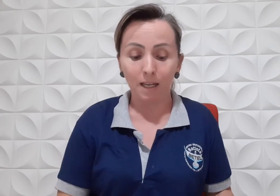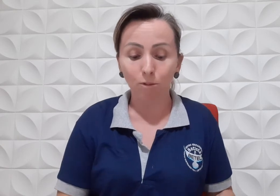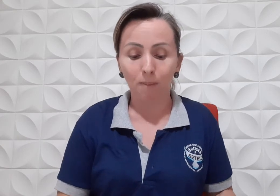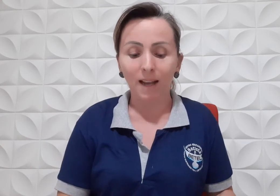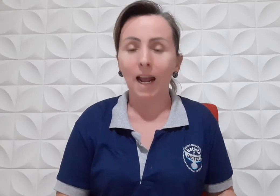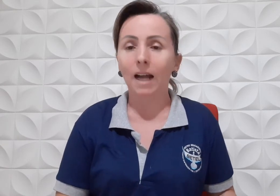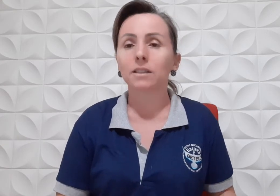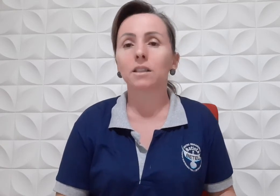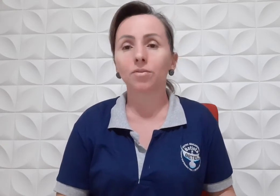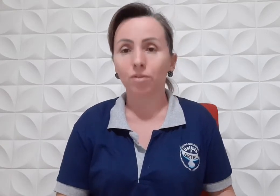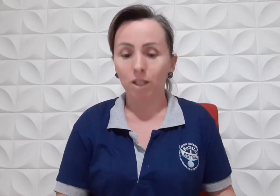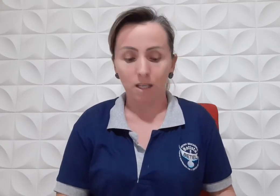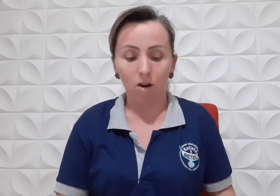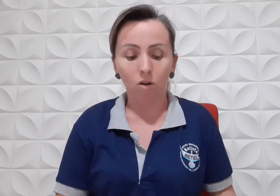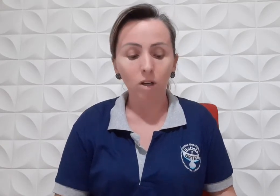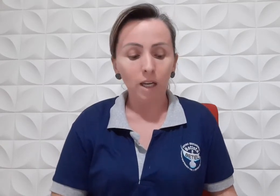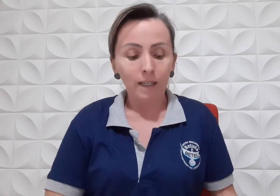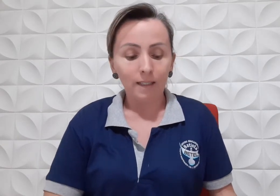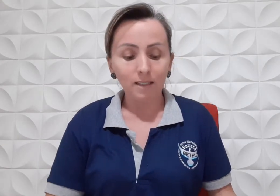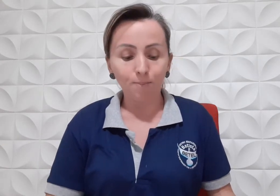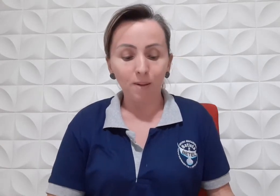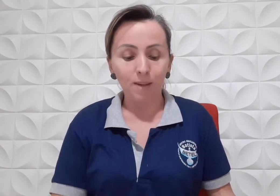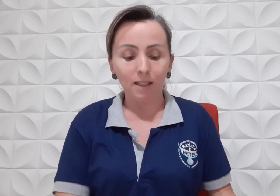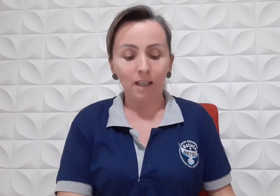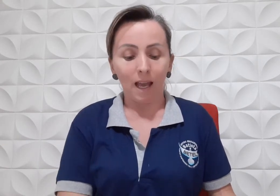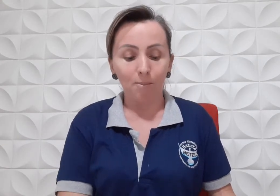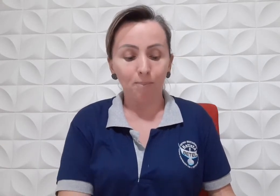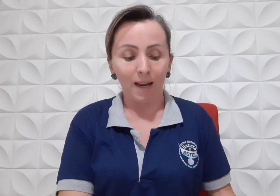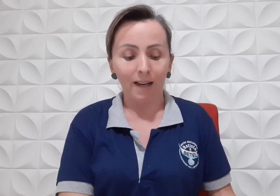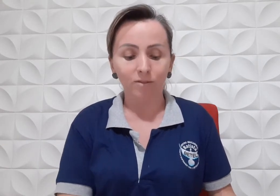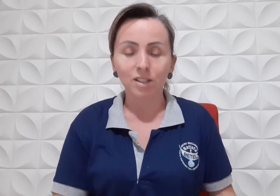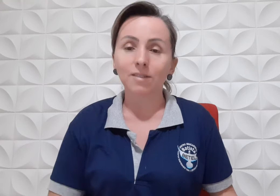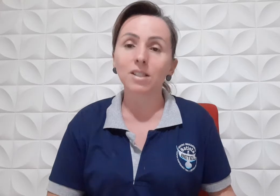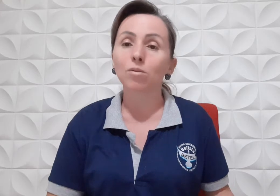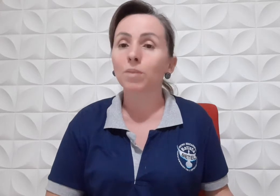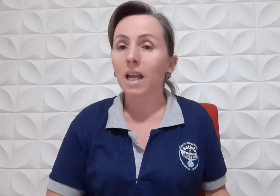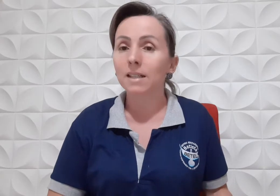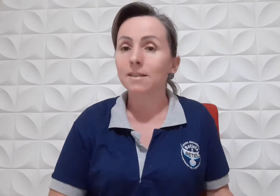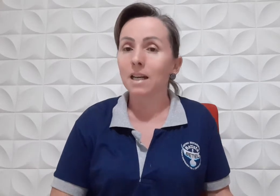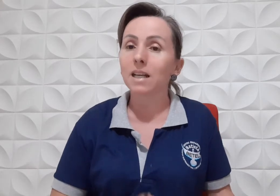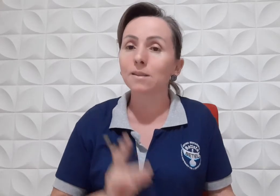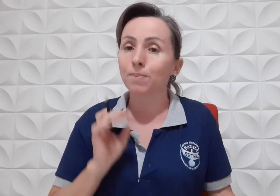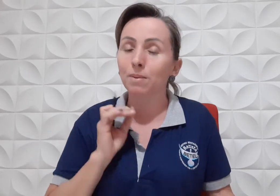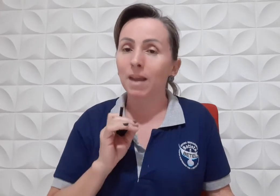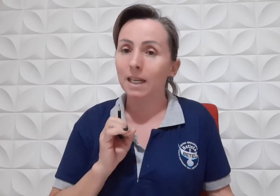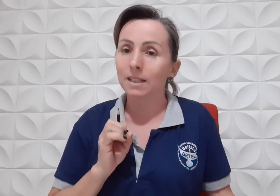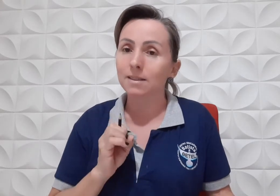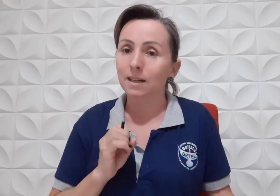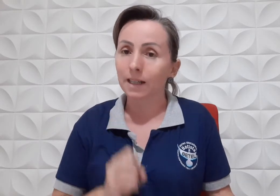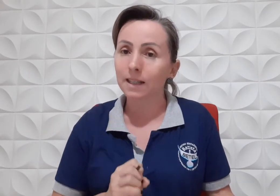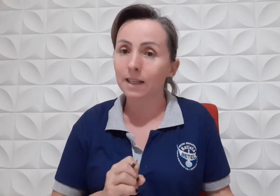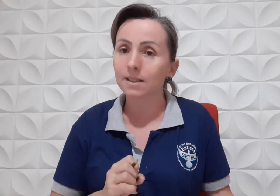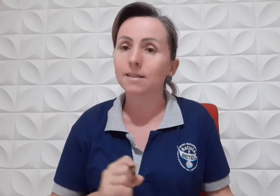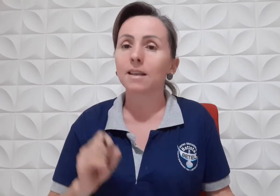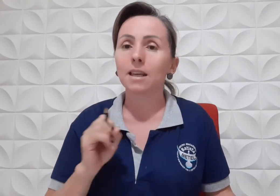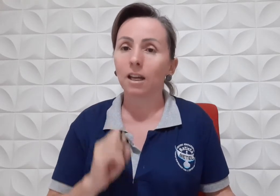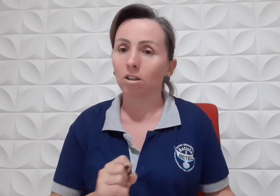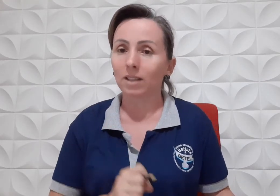primeiro parágrafo aí, ó. Esse primeiro parágrafo você vai sublinhar as 3 primeiras linhas e